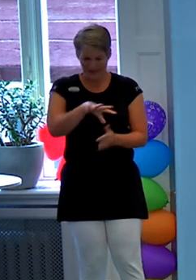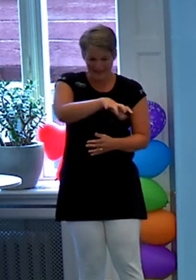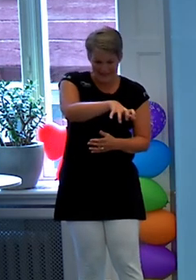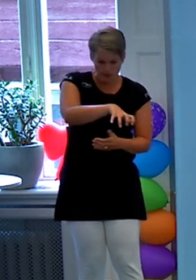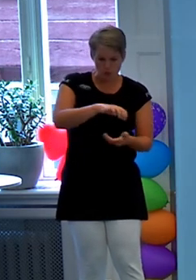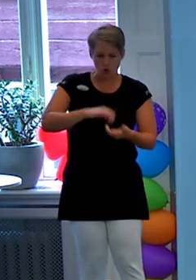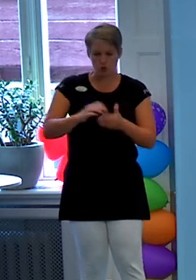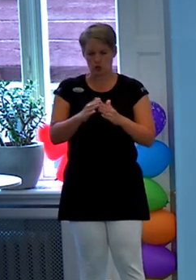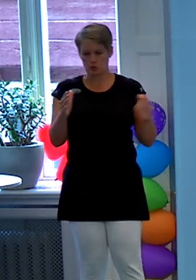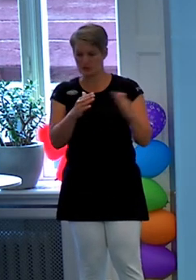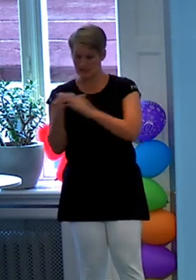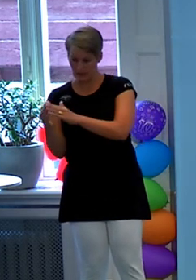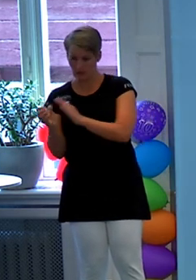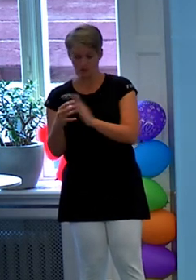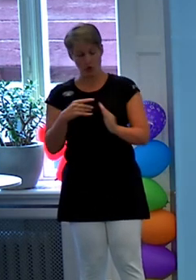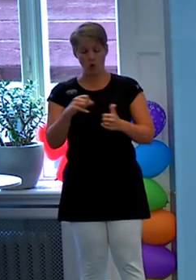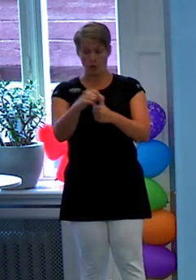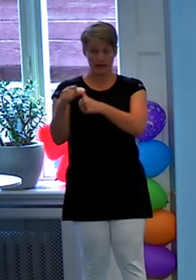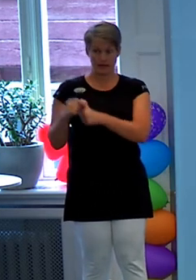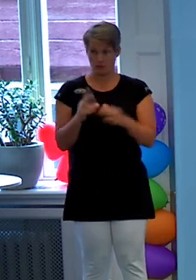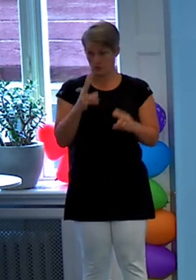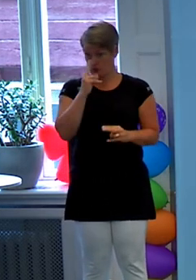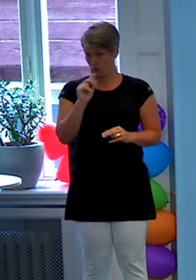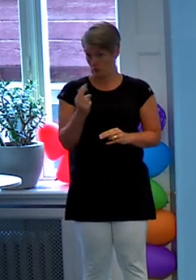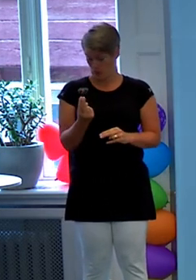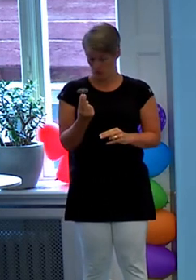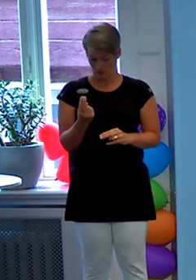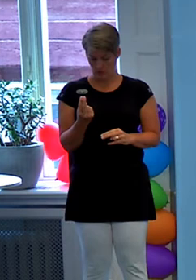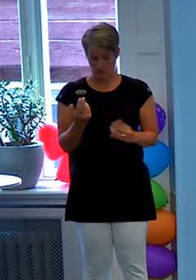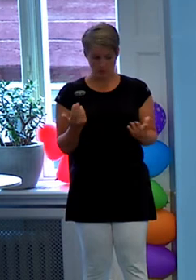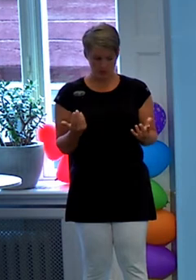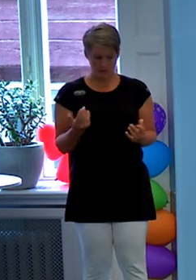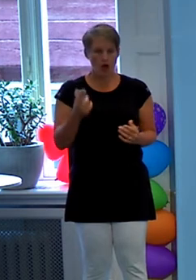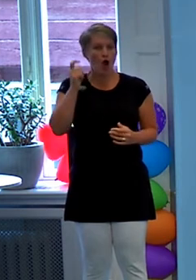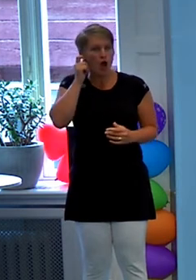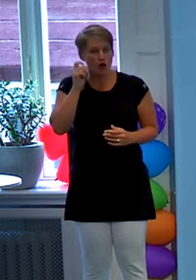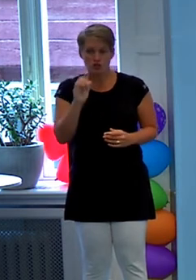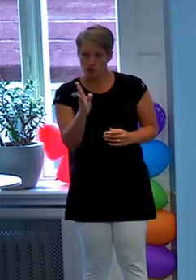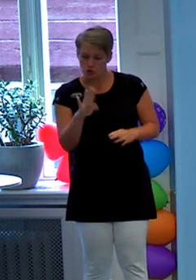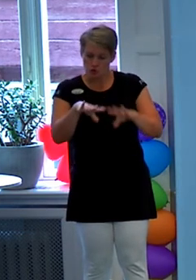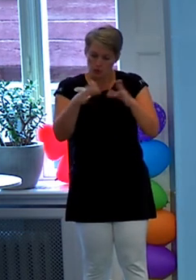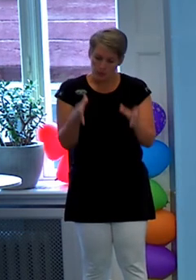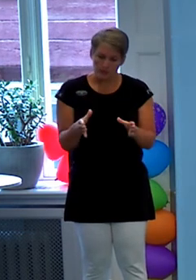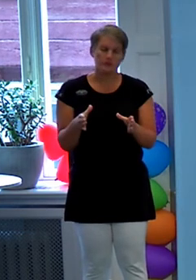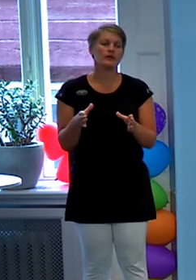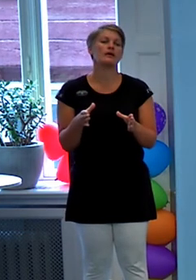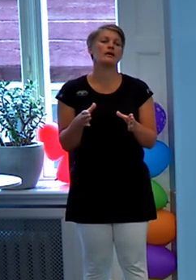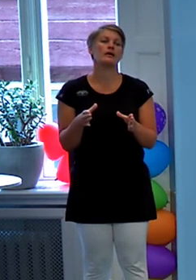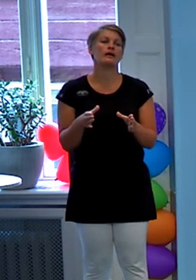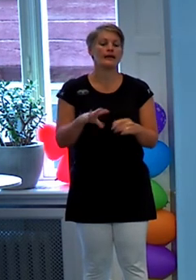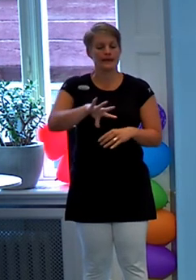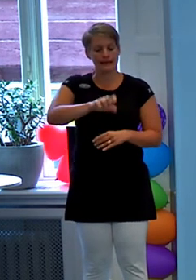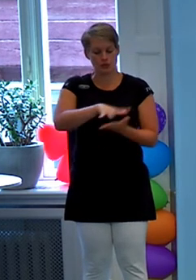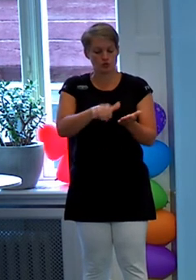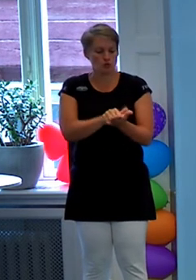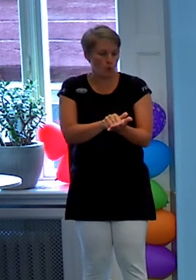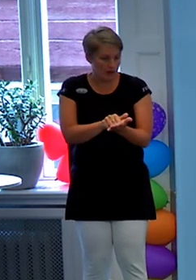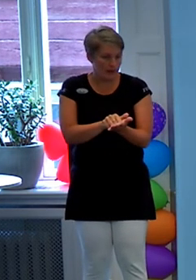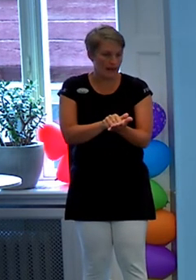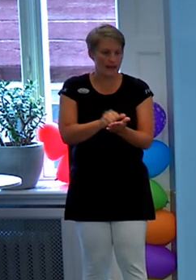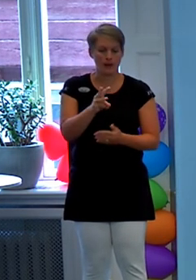och storstäder, för att ja, men vi har ju den här organisationen och det går inte att komma. Här har vi Öresundshuset där det är Region Skåne och det